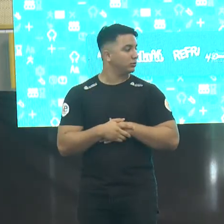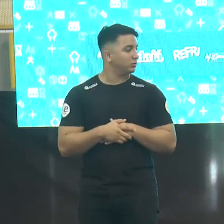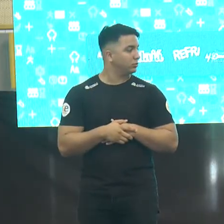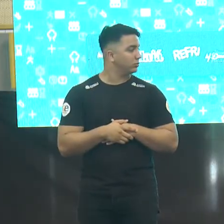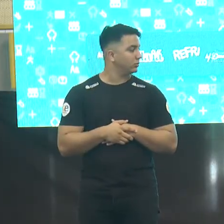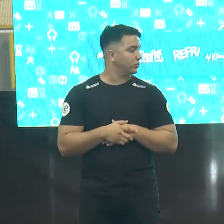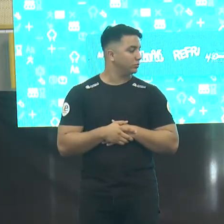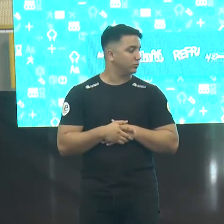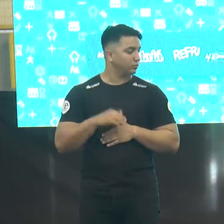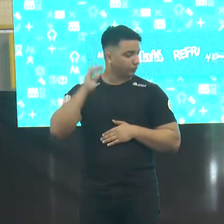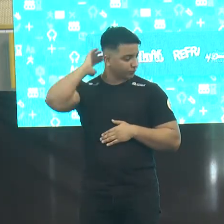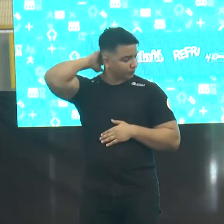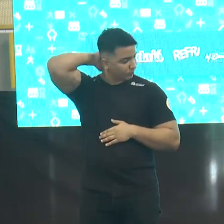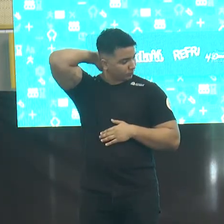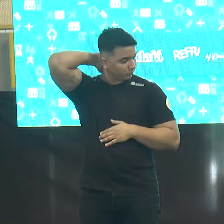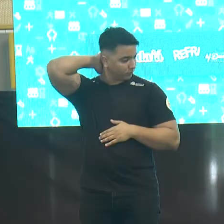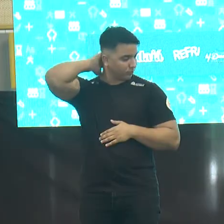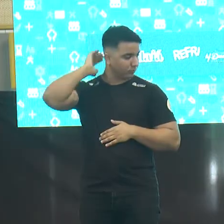Não precisa não.